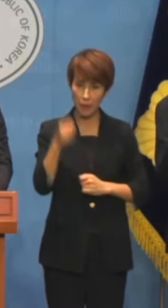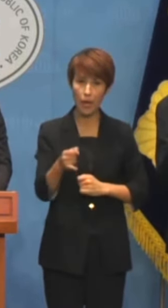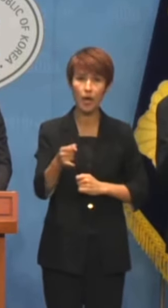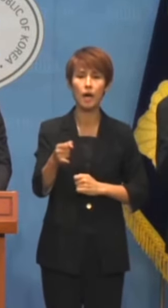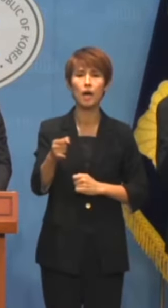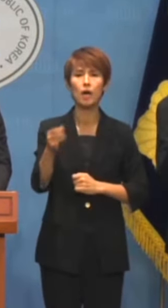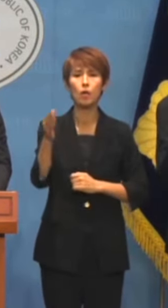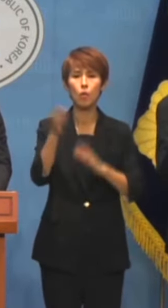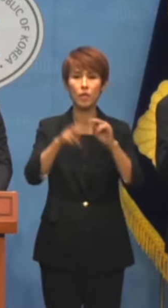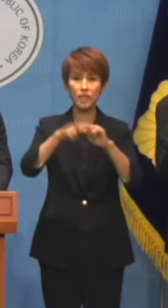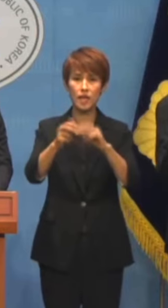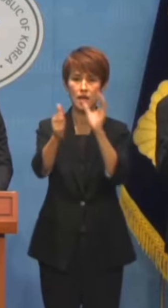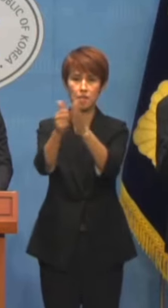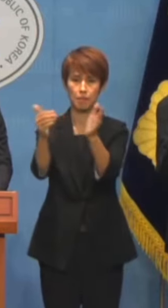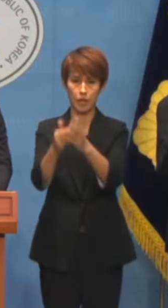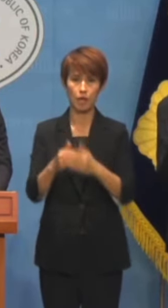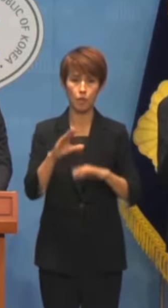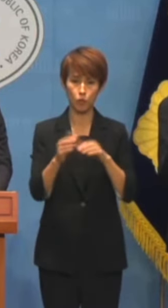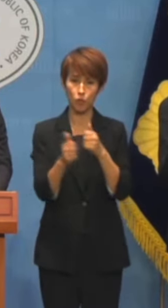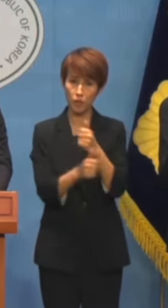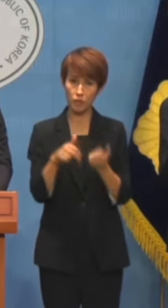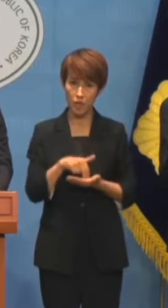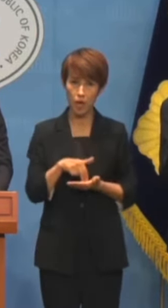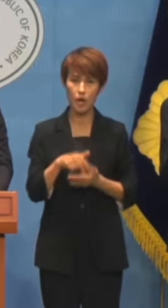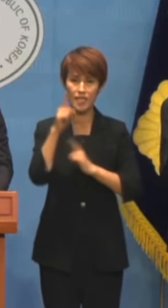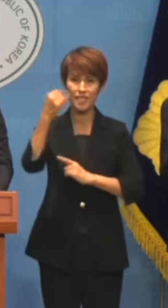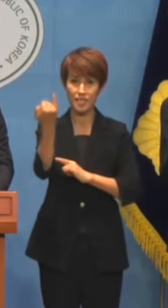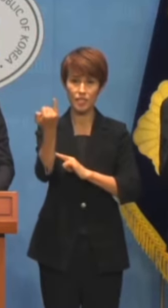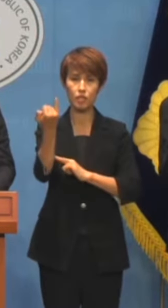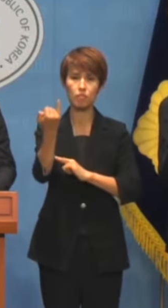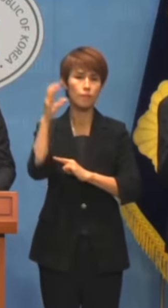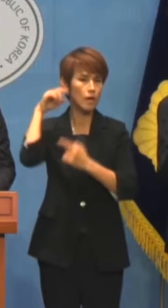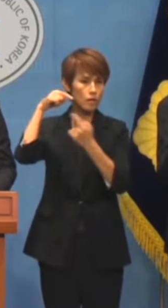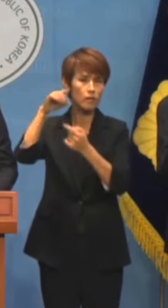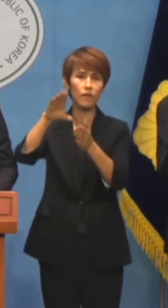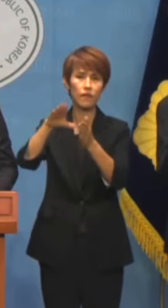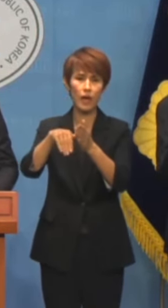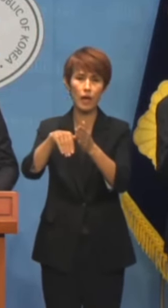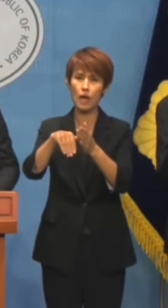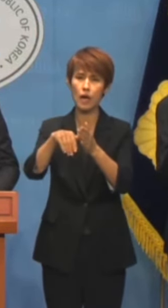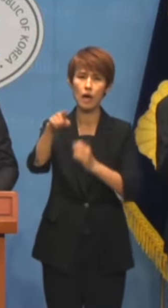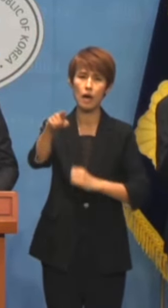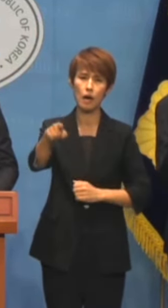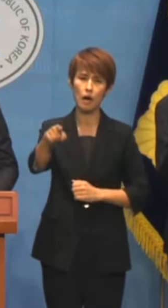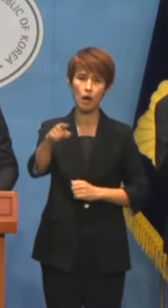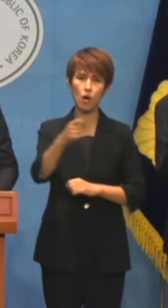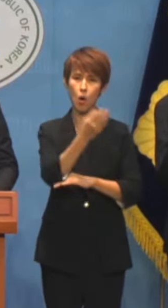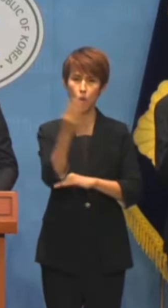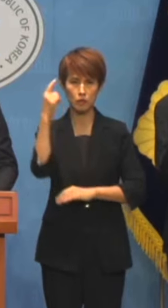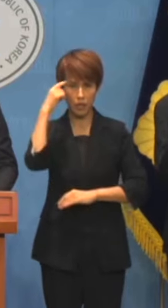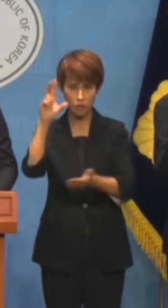공직자를 임명했다. 과방위원들은 이진숙 방통위원장의 인사청문회에서 시대착오적인